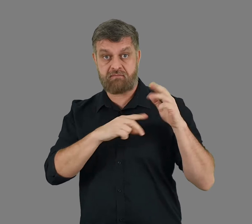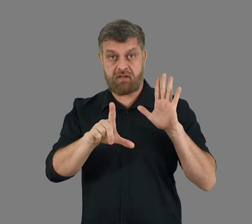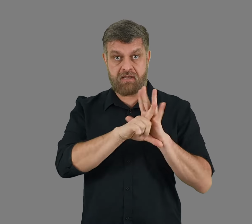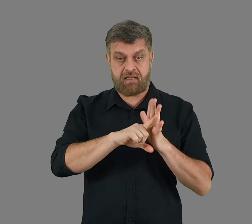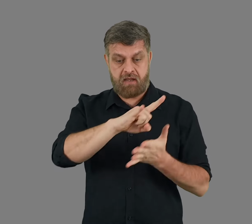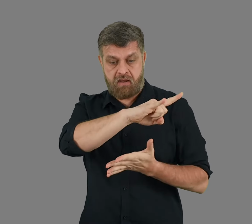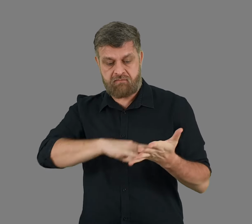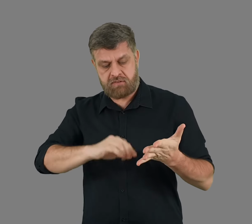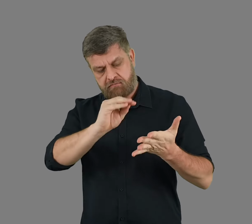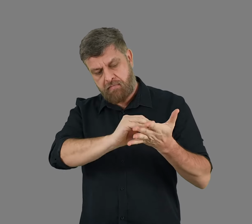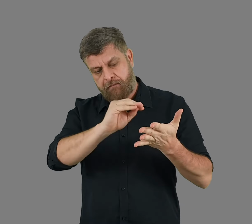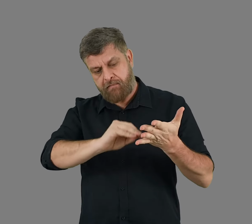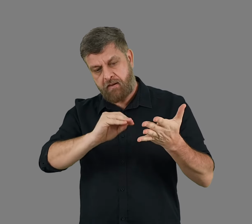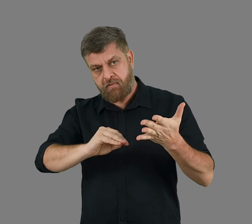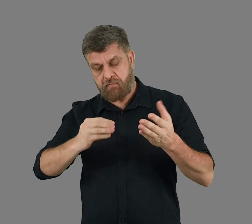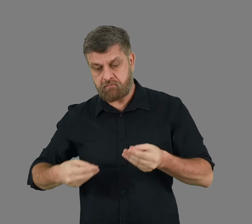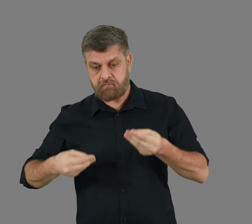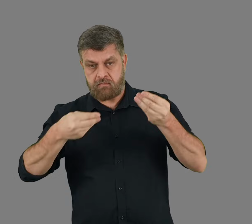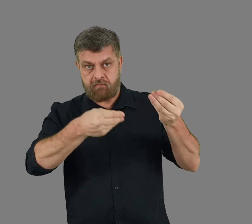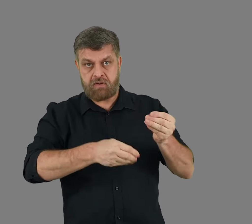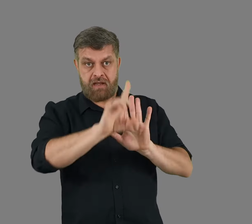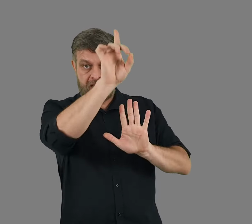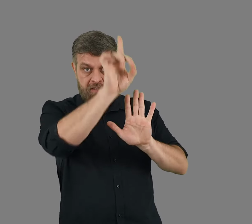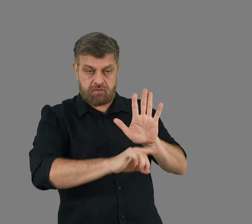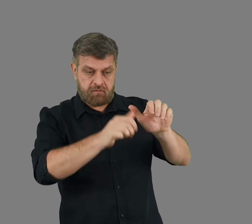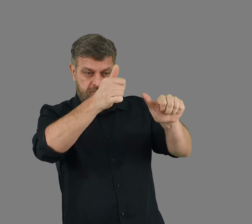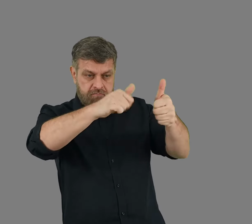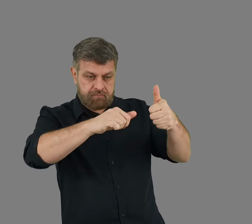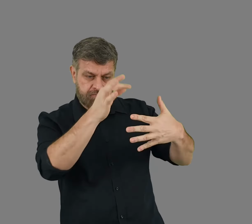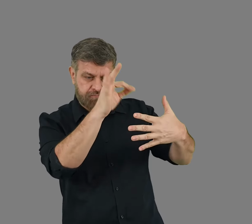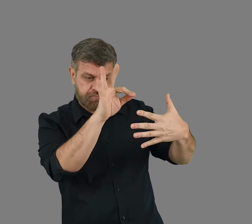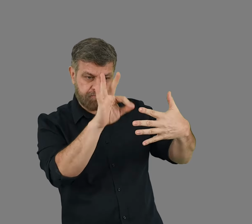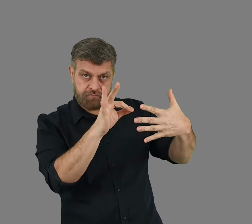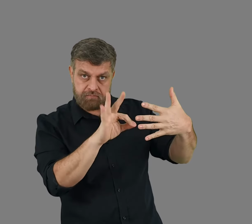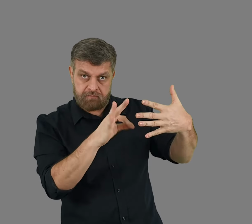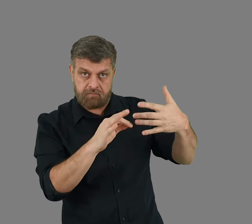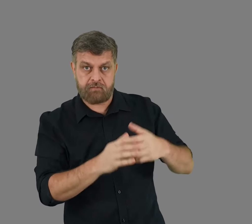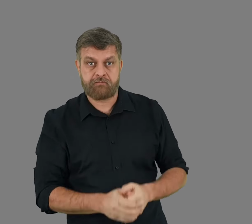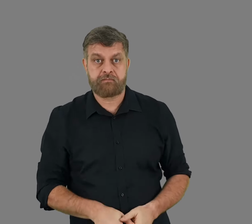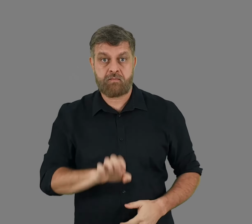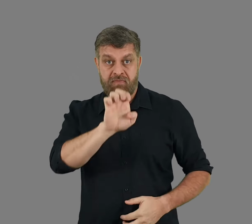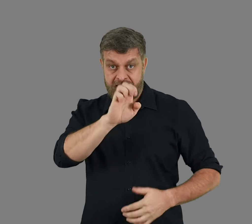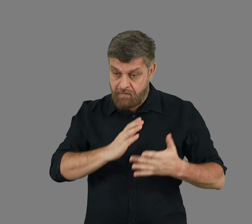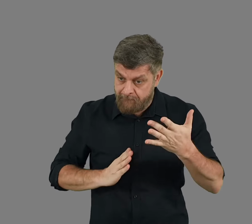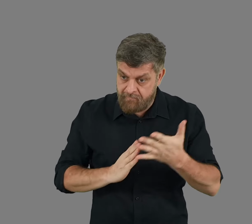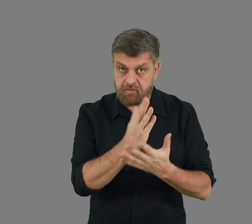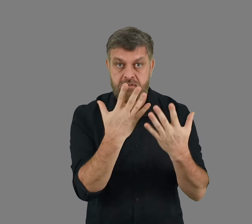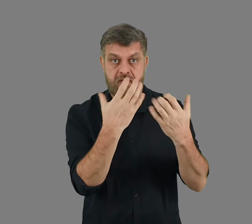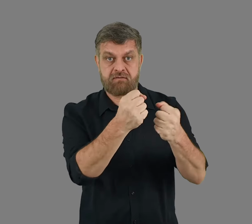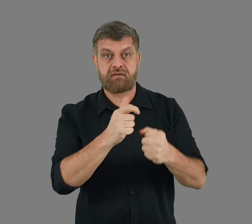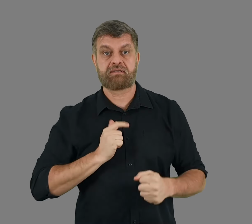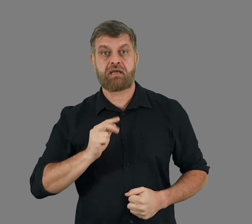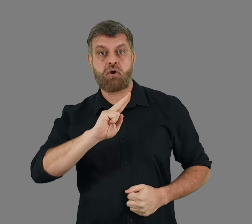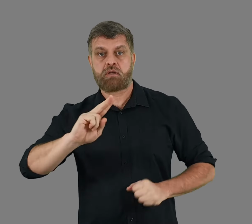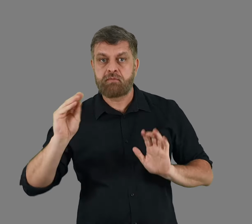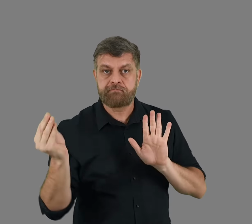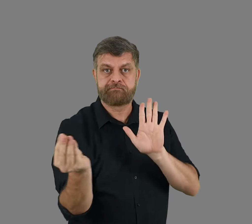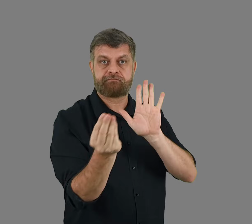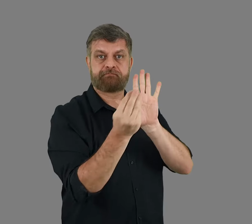a submeterá à diretoria executiva. E, uma vez aprovada, terá seu nome imediatamente lançado na planilha